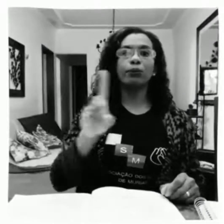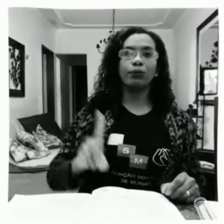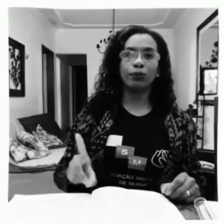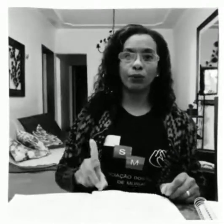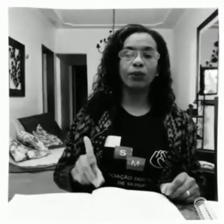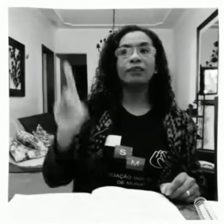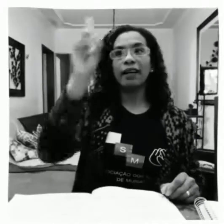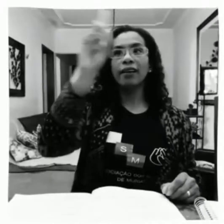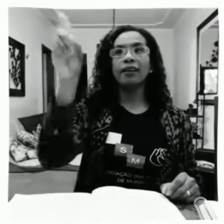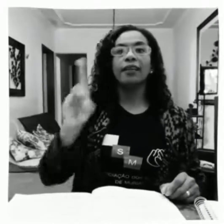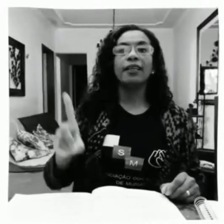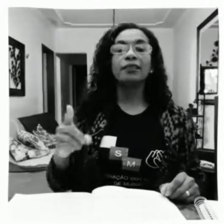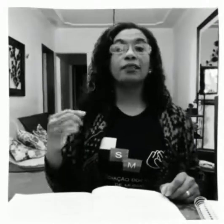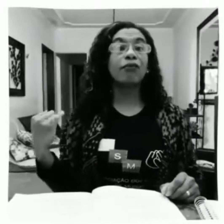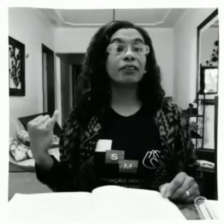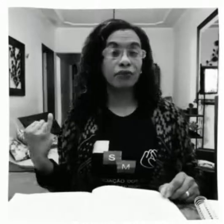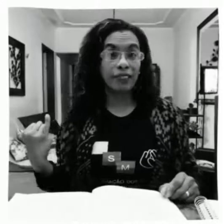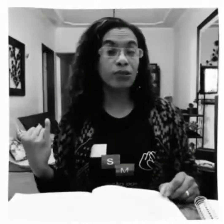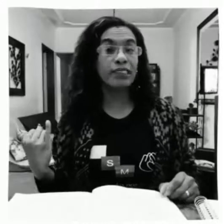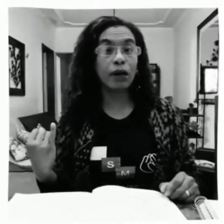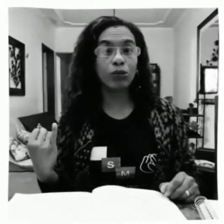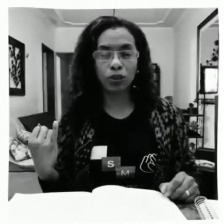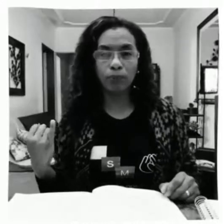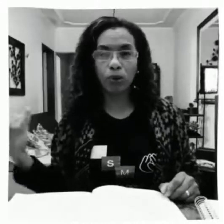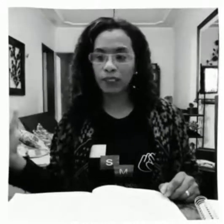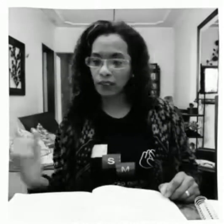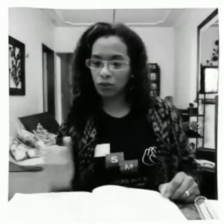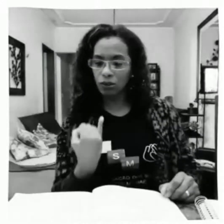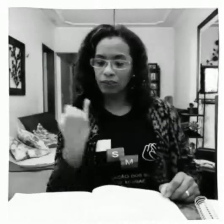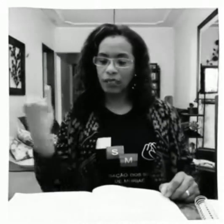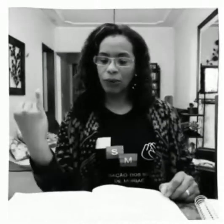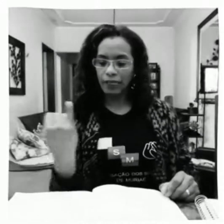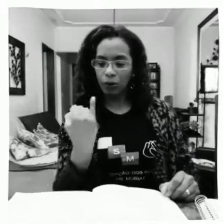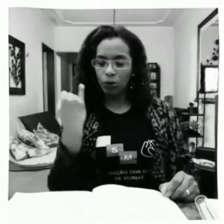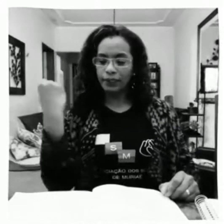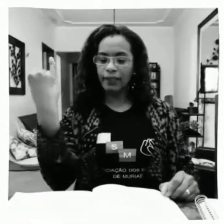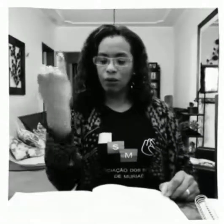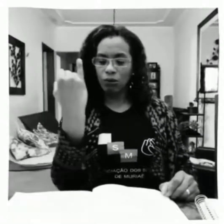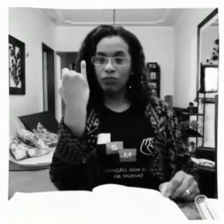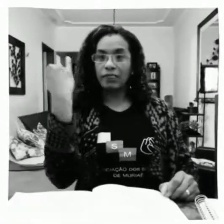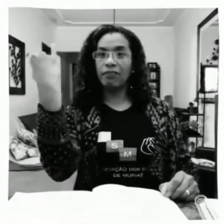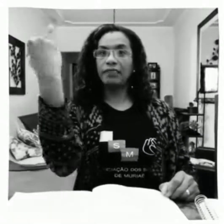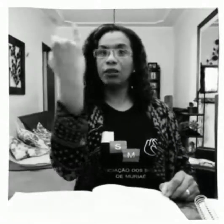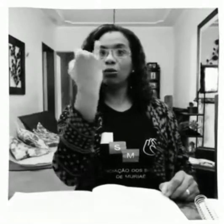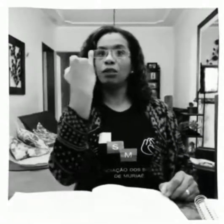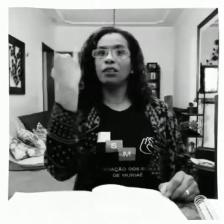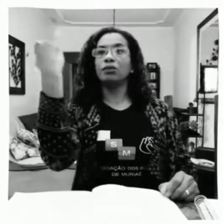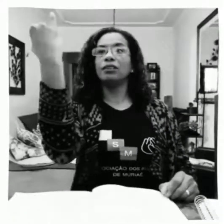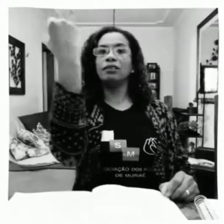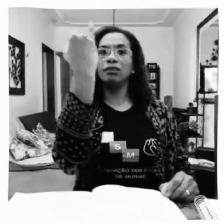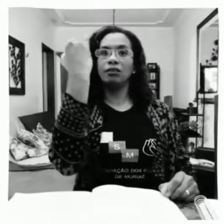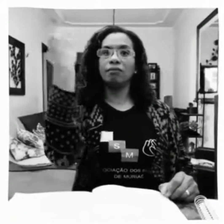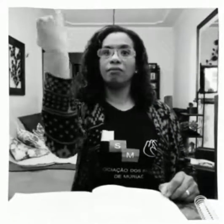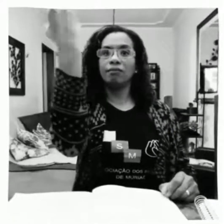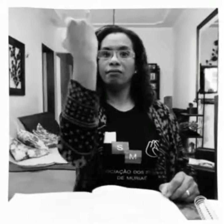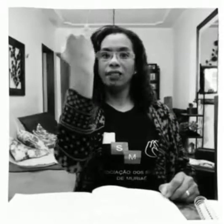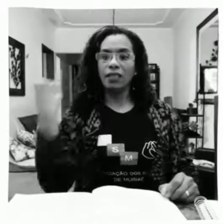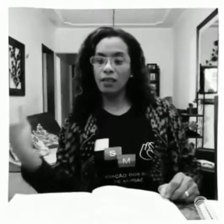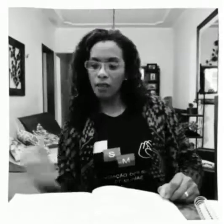relâmpago, tá? E se fazer o sinal de importante, que é um sinal helicoidal, que você vai circulando assim,